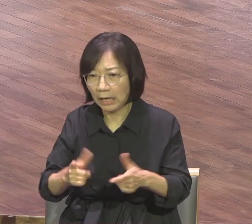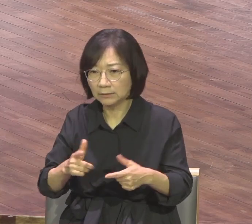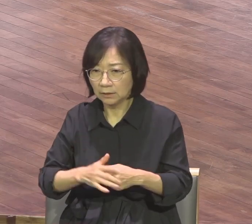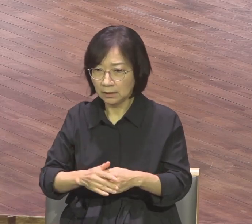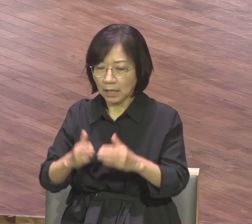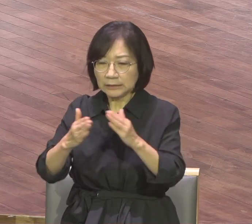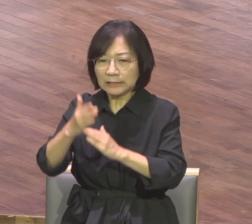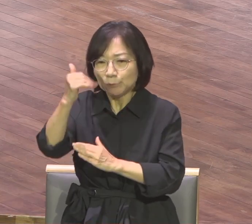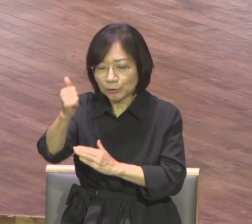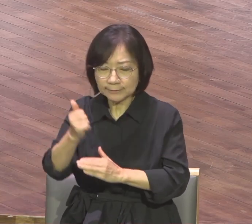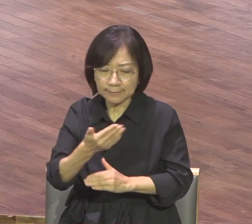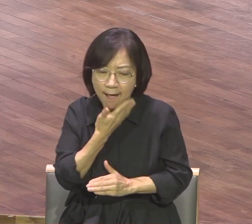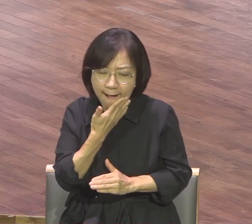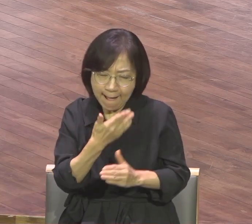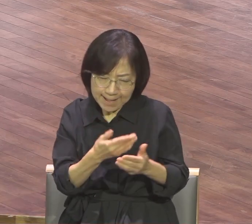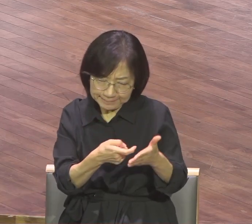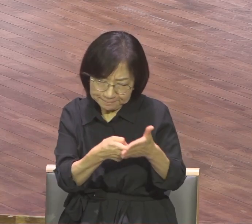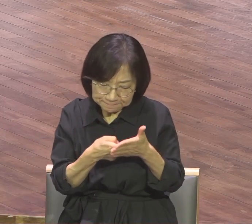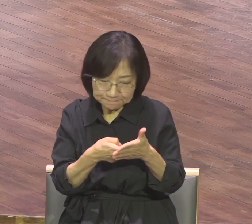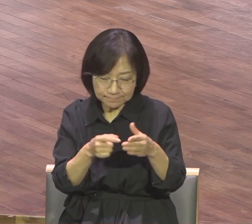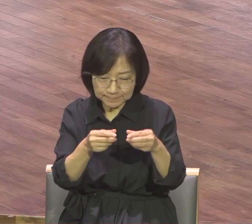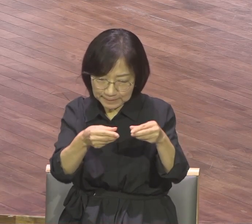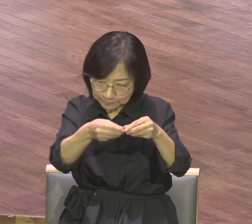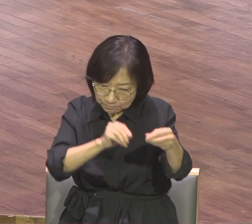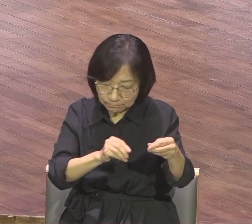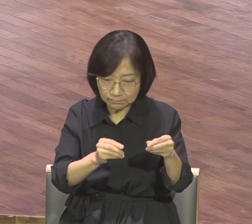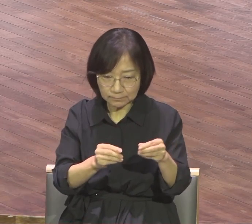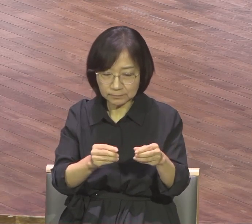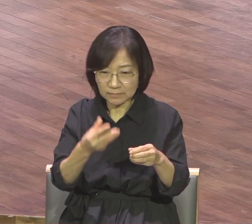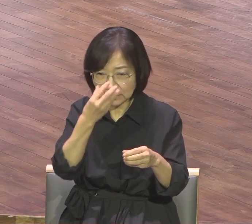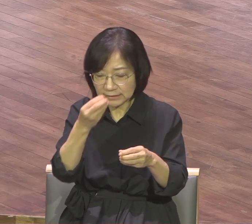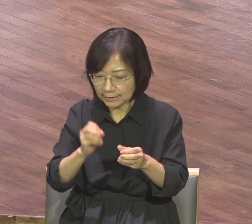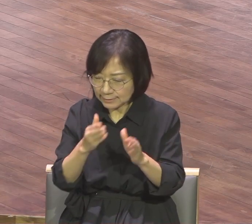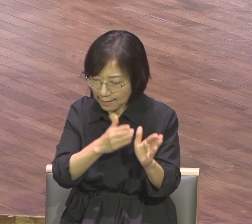그냥 쓰레기를 막 그냥 막 던집니까 주인이?